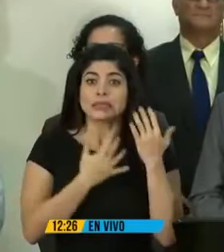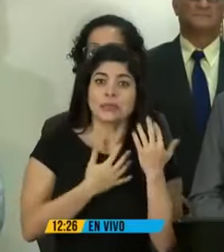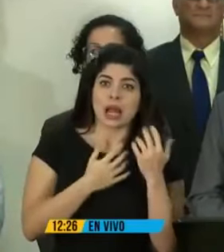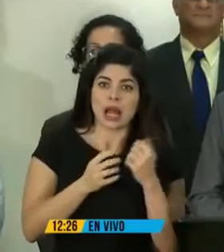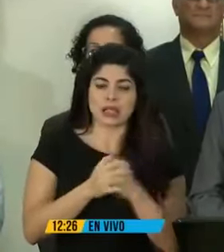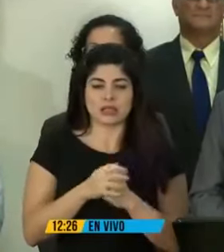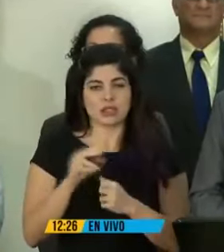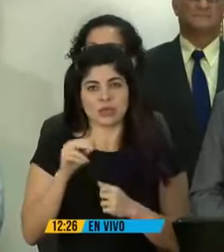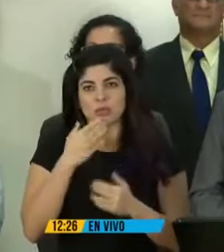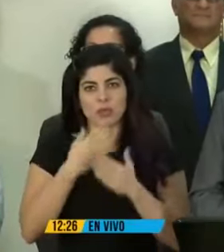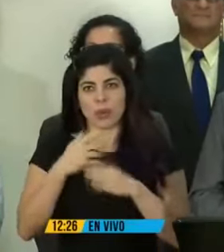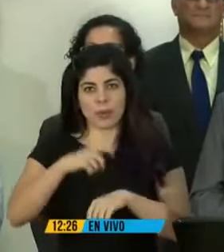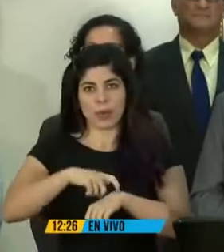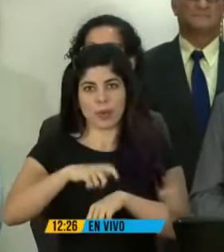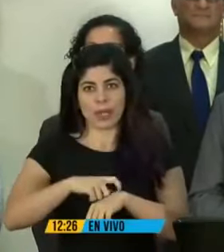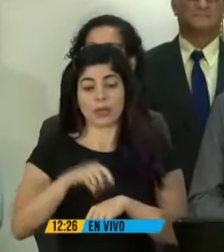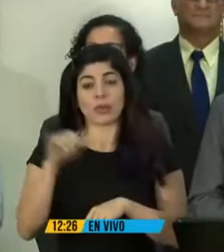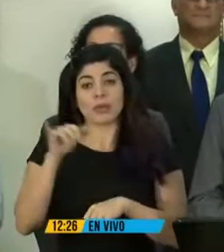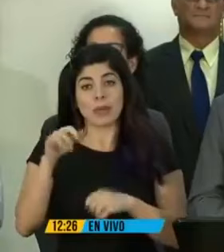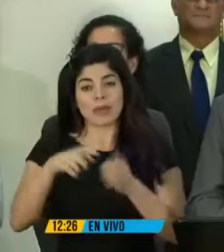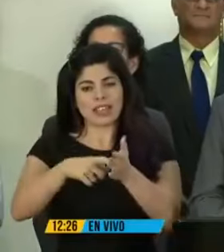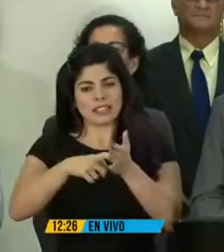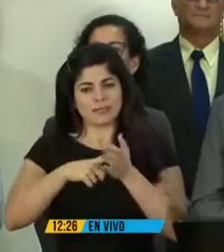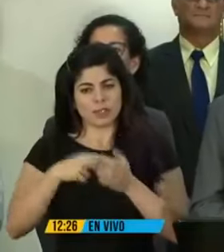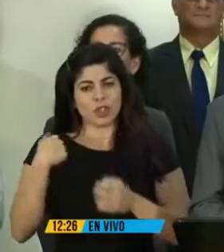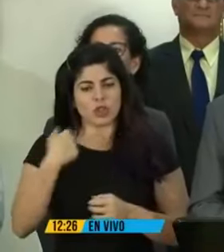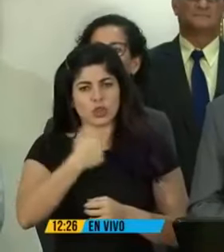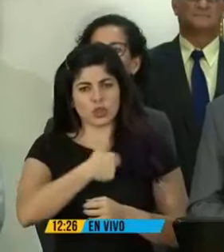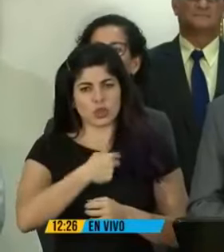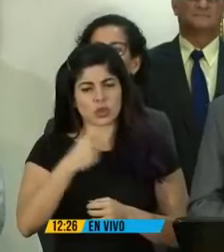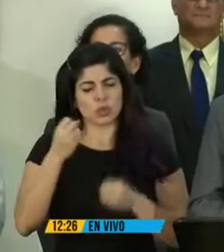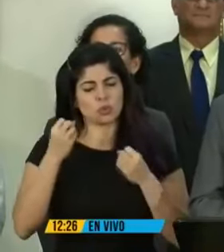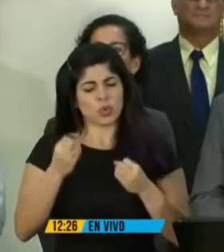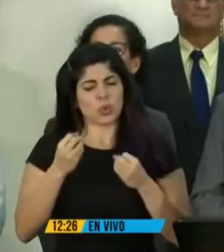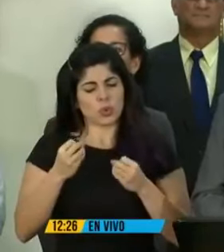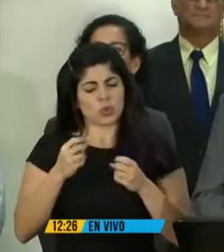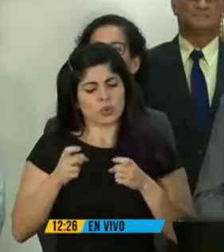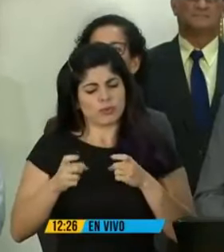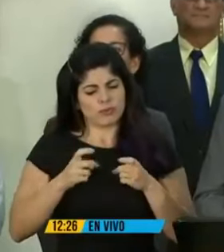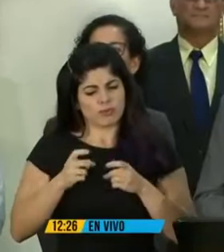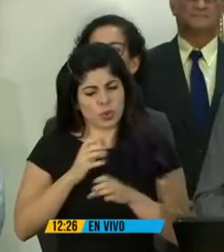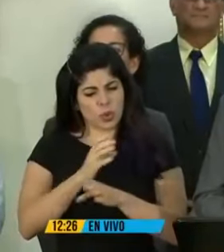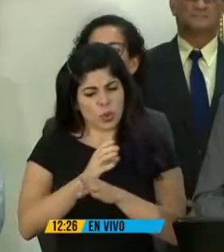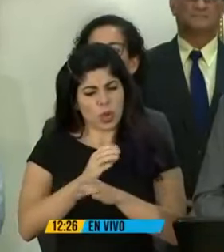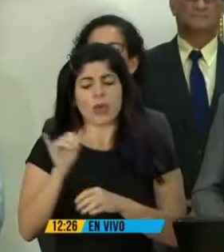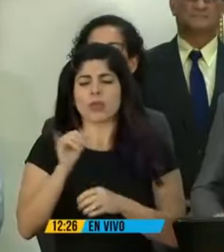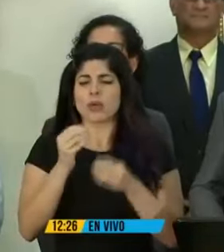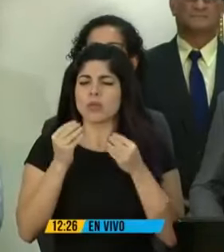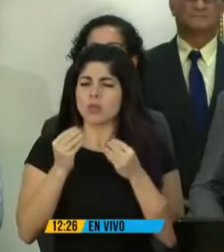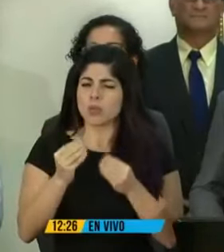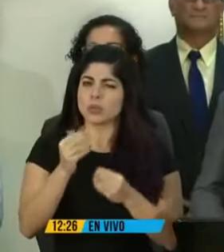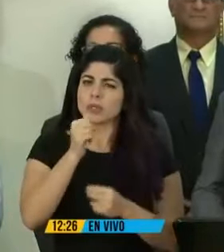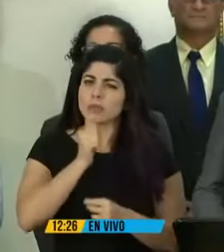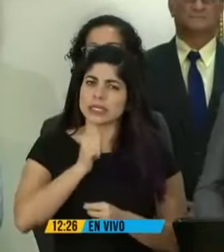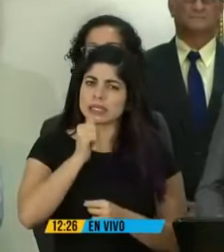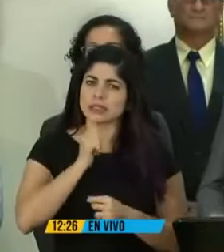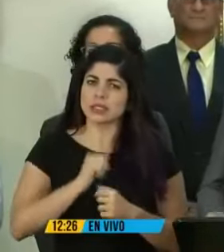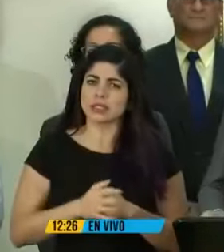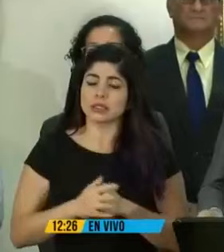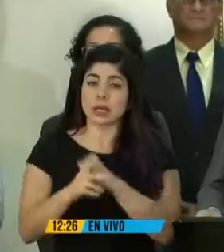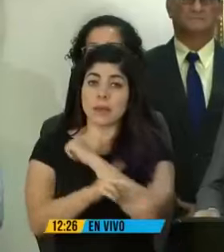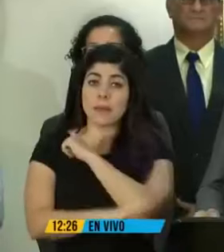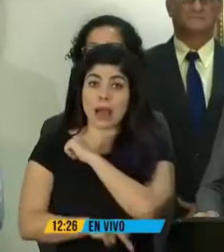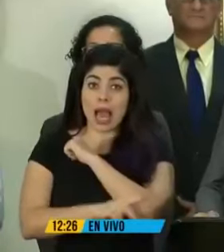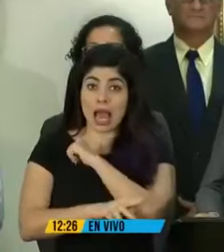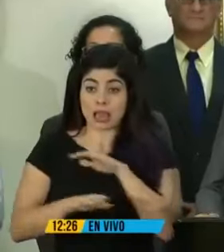esperanza. Y sí demandan de nosotros mucha prudencia y mucha paciencia. En un país como